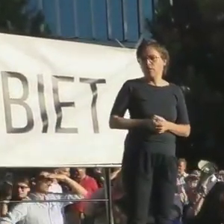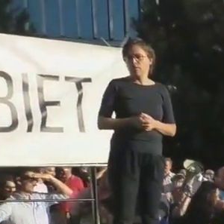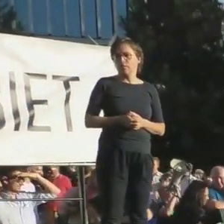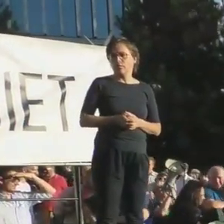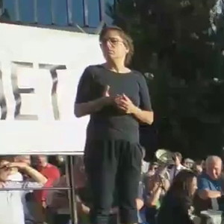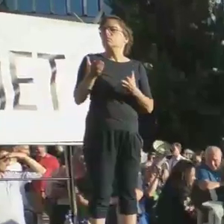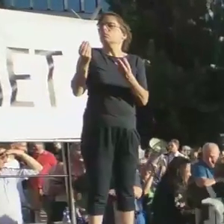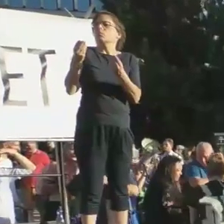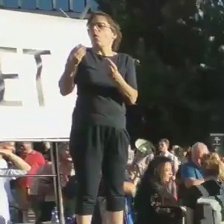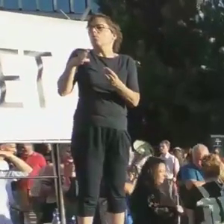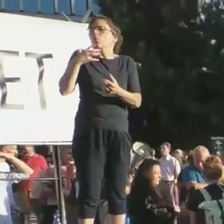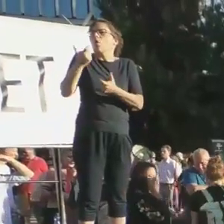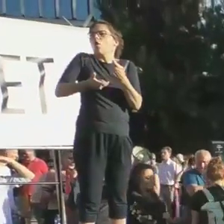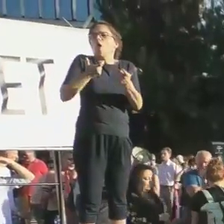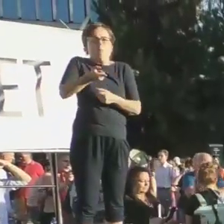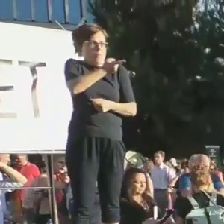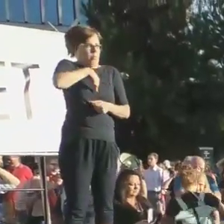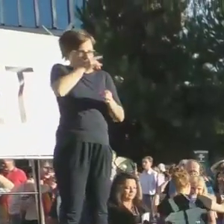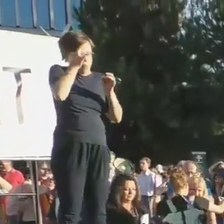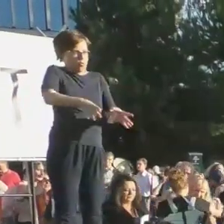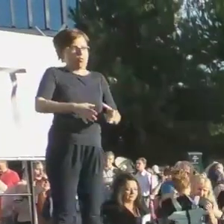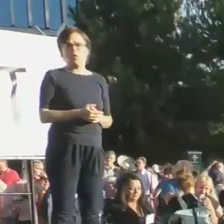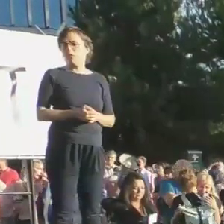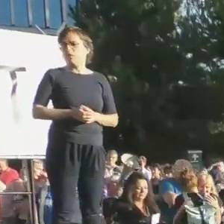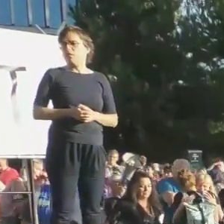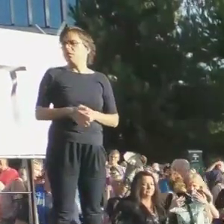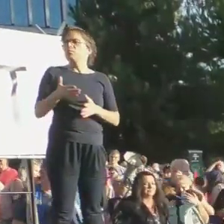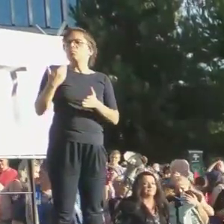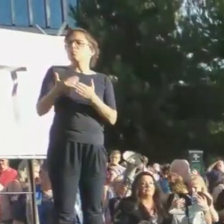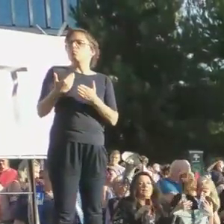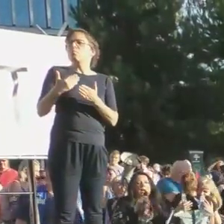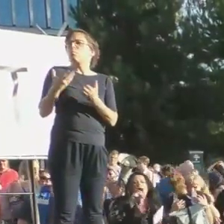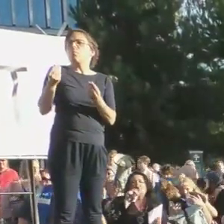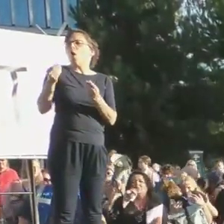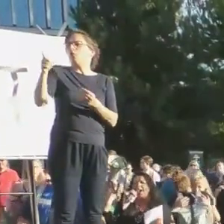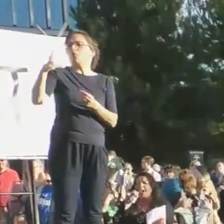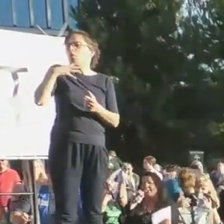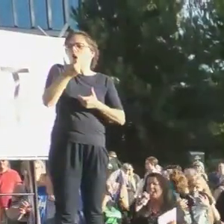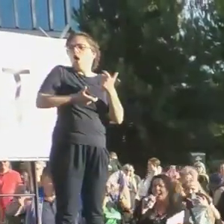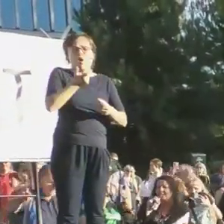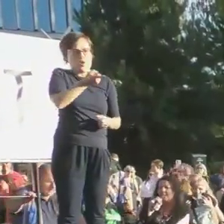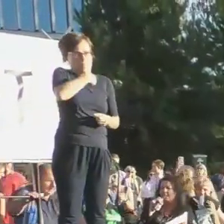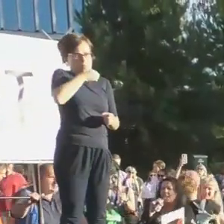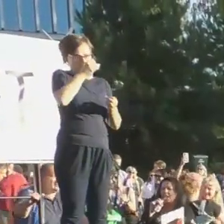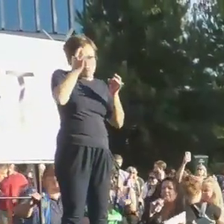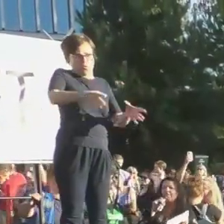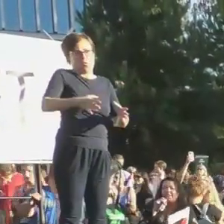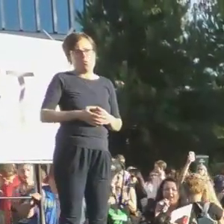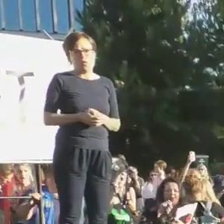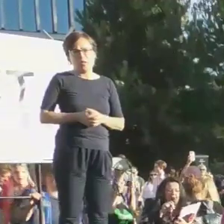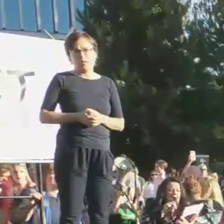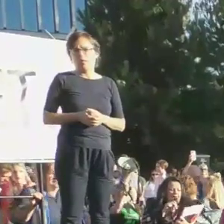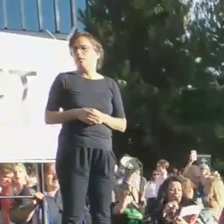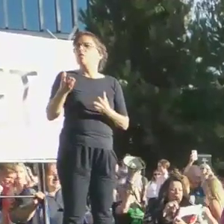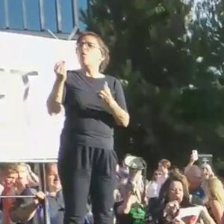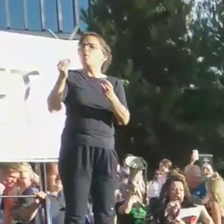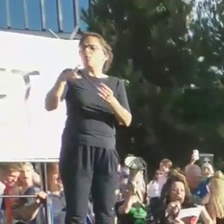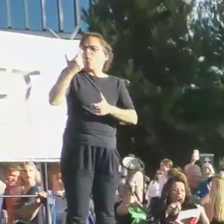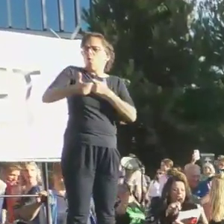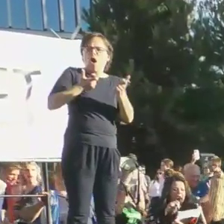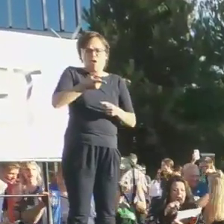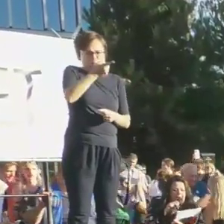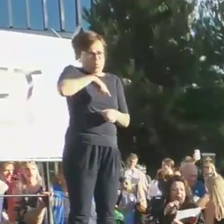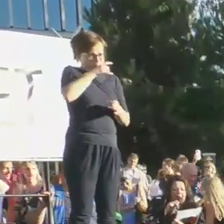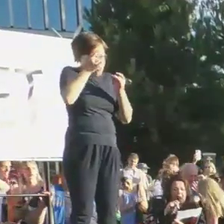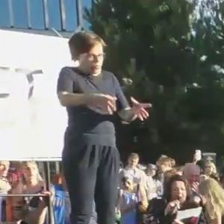nie wkurwiać! Trzeba było nas nie wkurwiać! Trzeba było nas nie